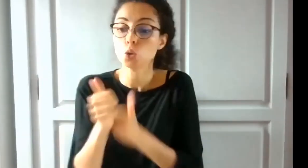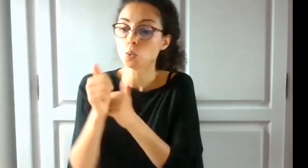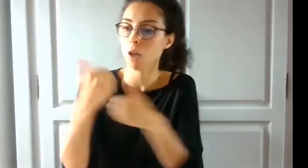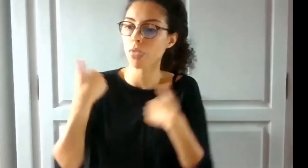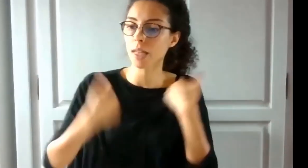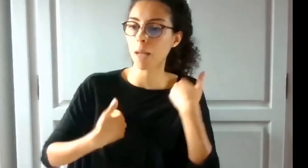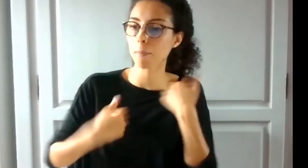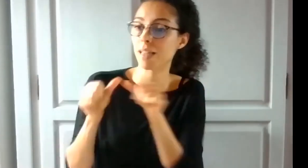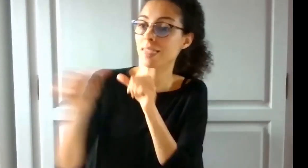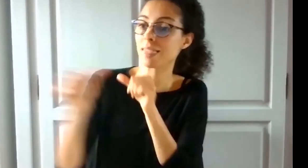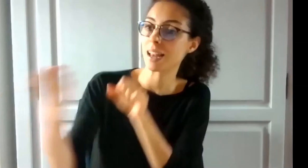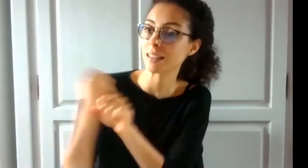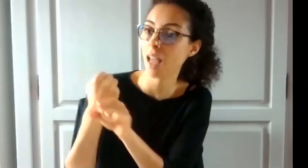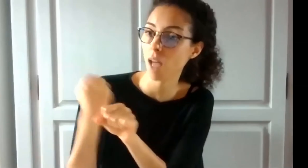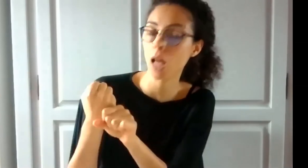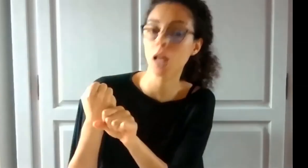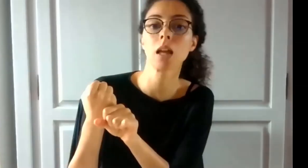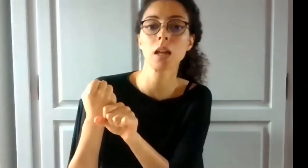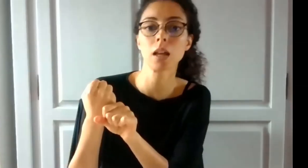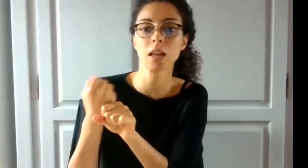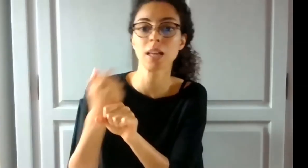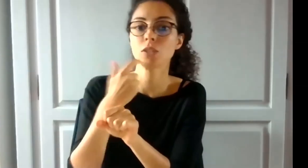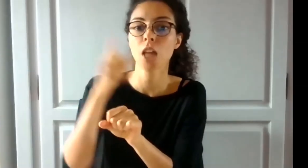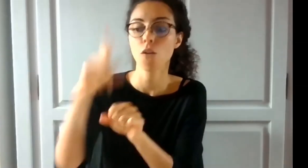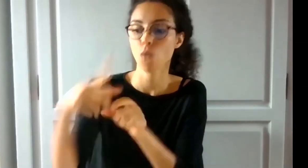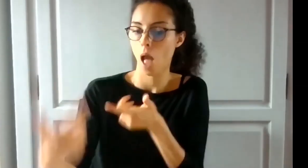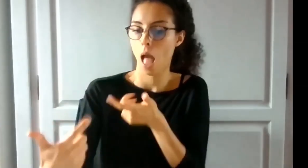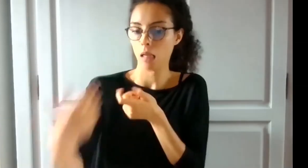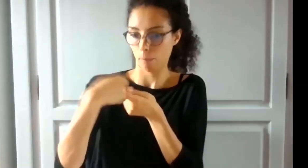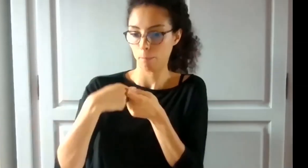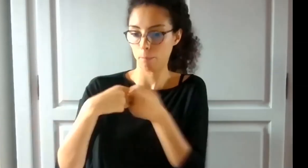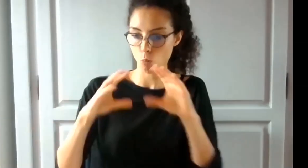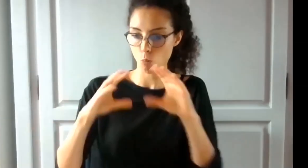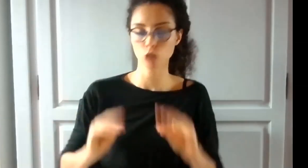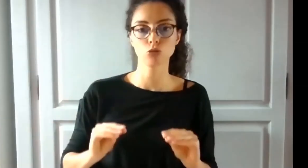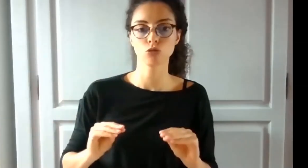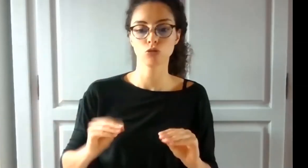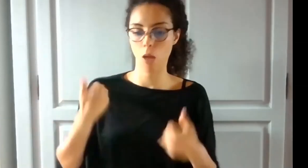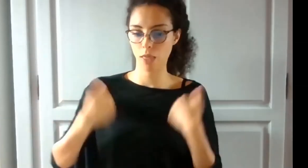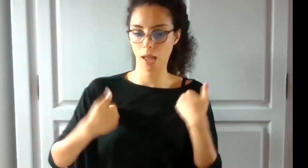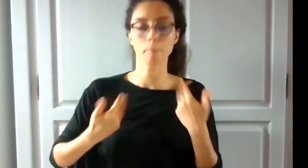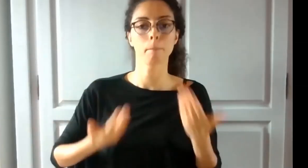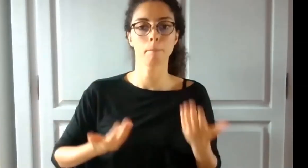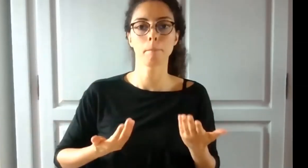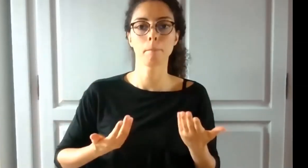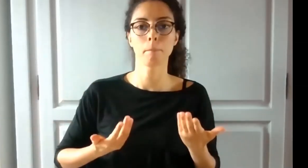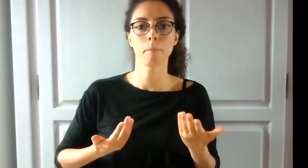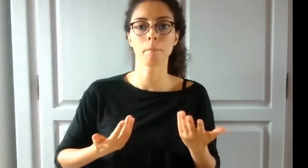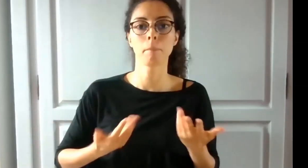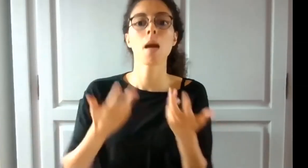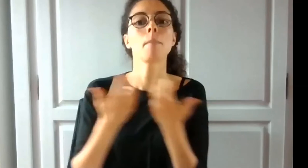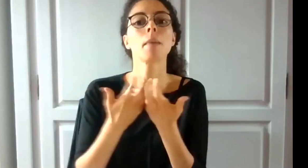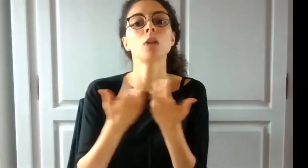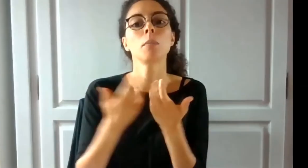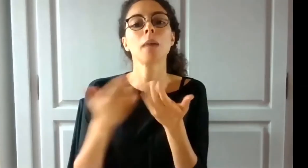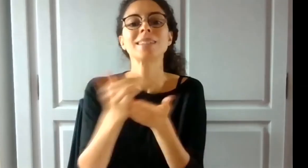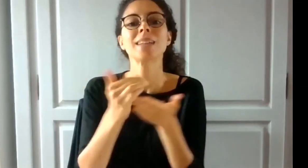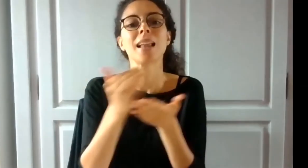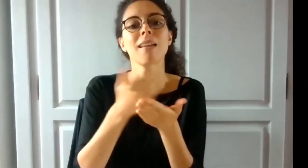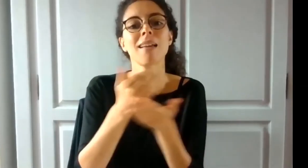va supposer qu'on adapte cet aménagement de poste à ce cadre. Je pense aux salariés